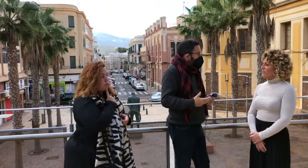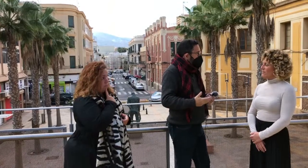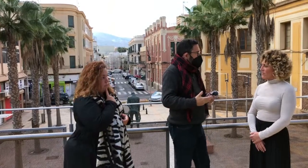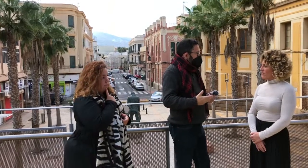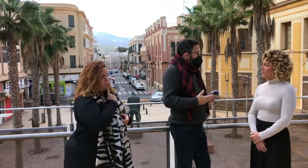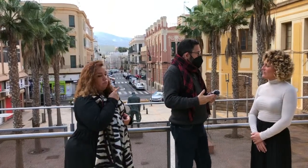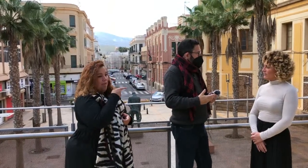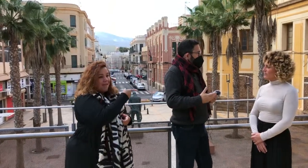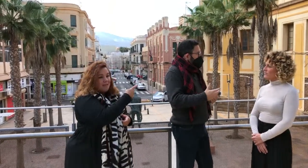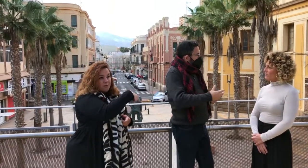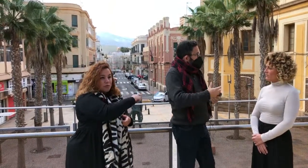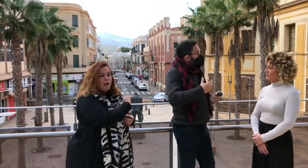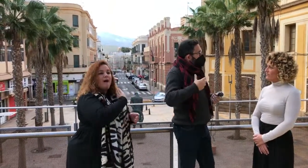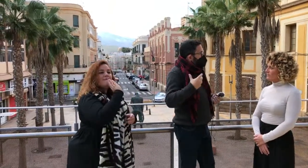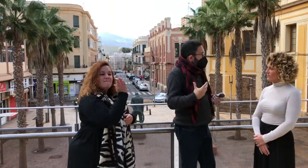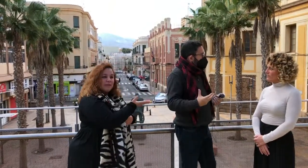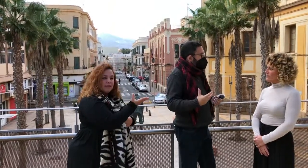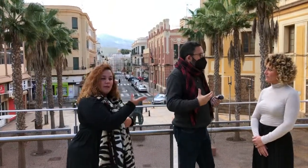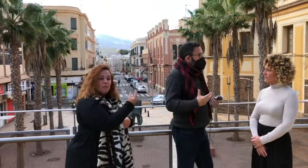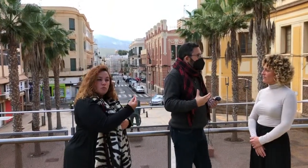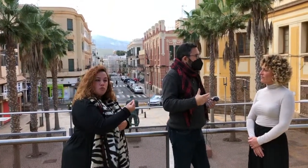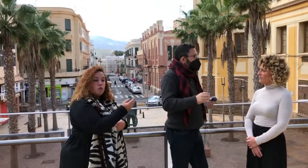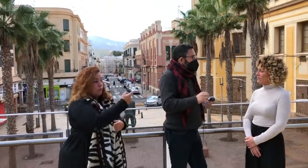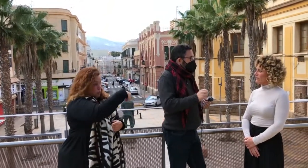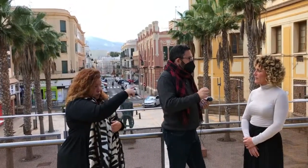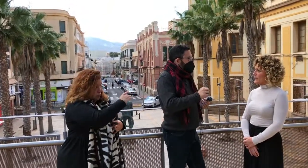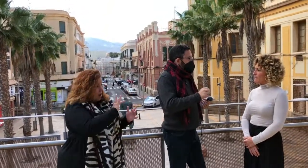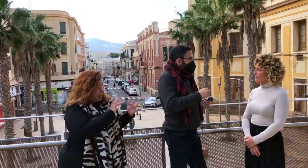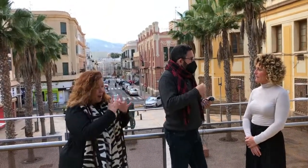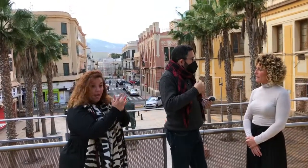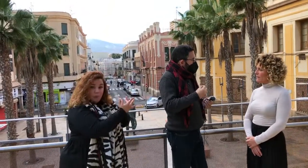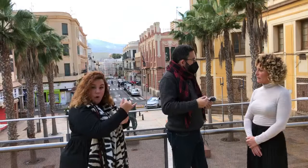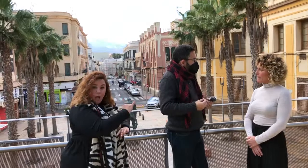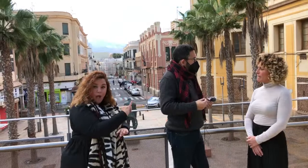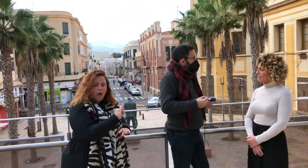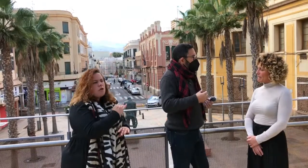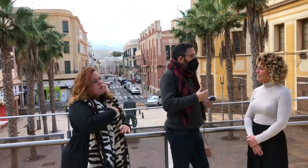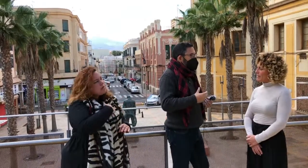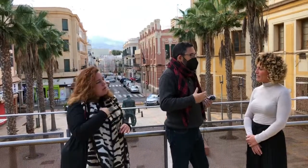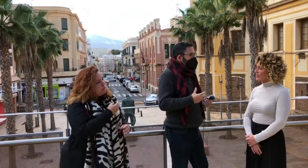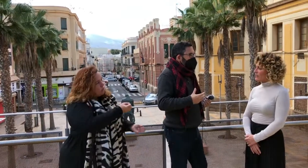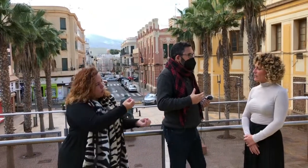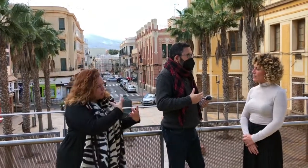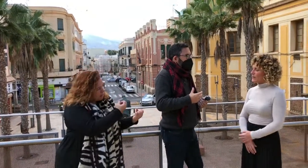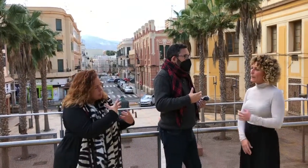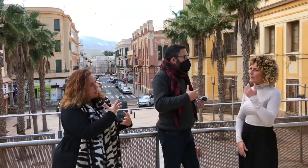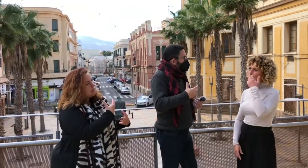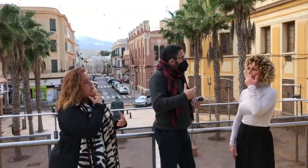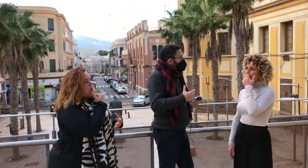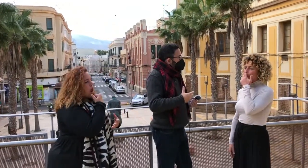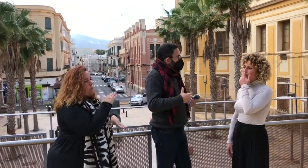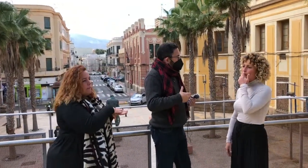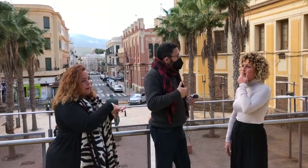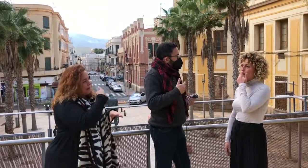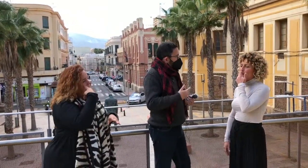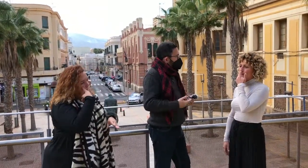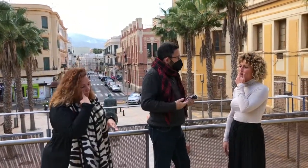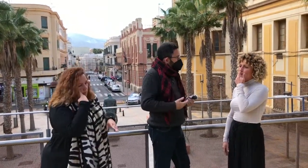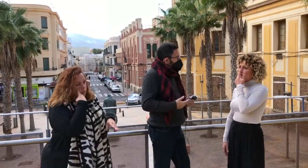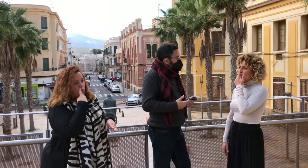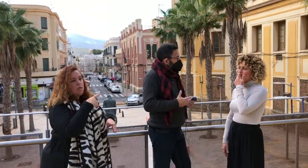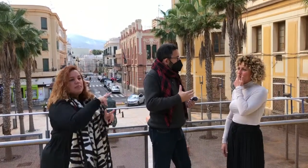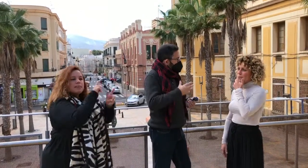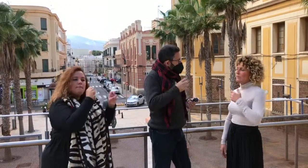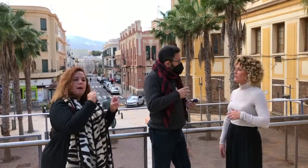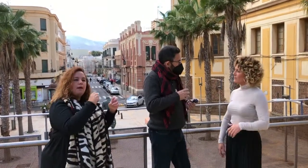herramienta, con las que tenéis una relación, y yo quiero que hablemos de eso también, para que la gente se vea que vuestra lucha no es solo vuestra